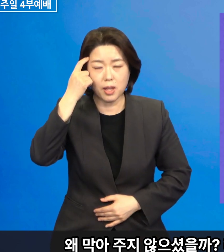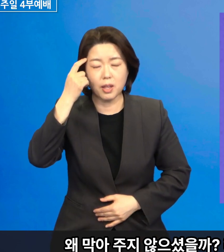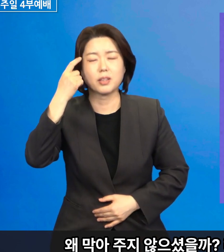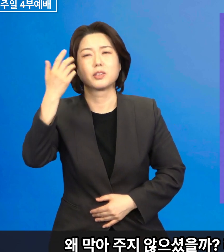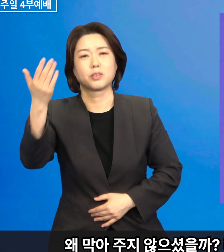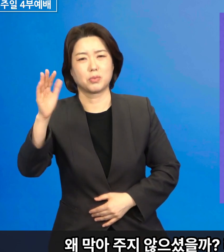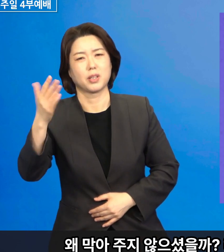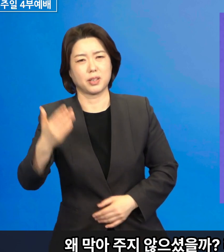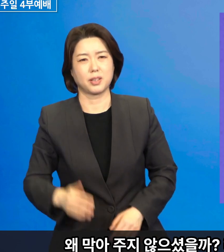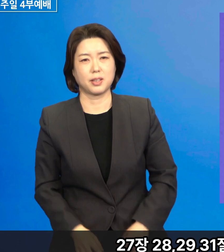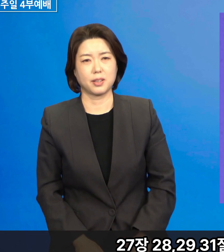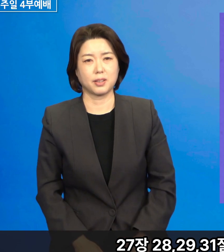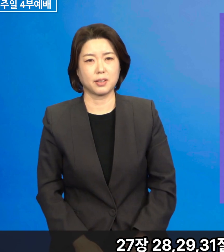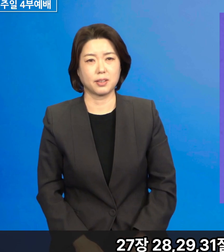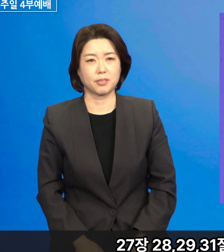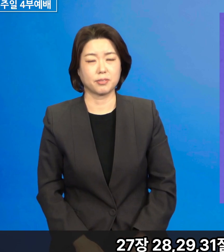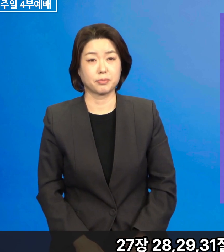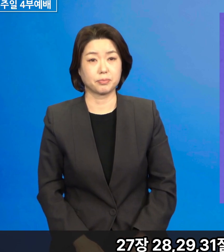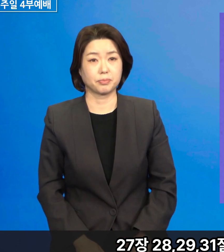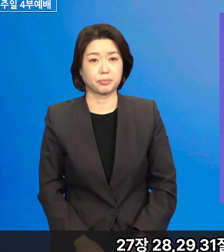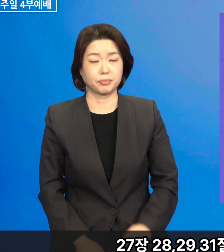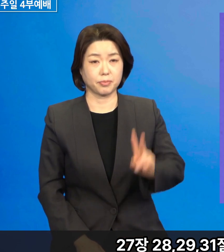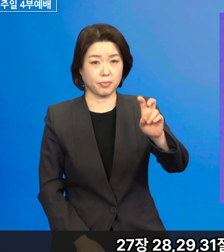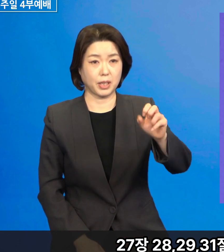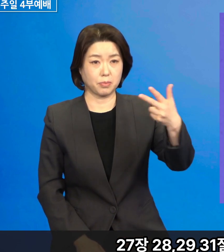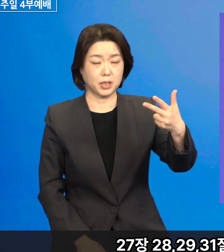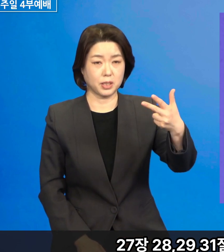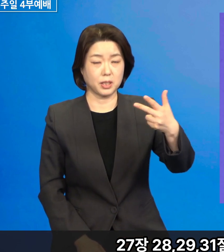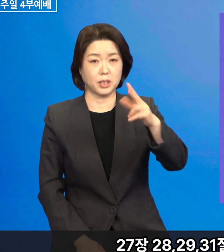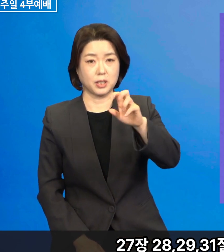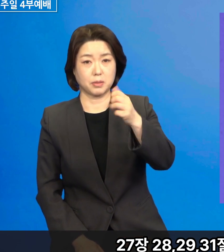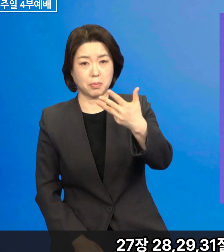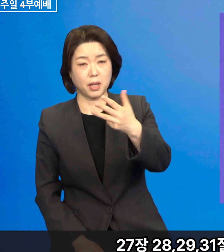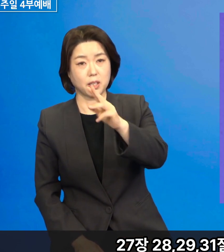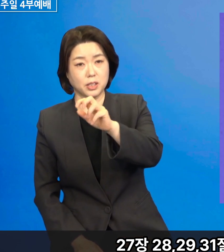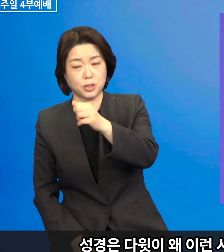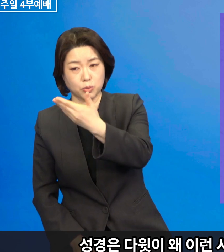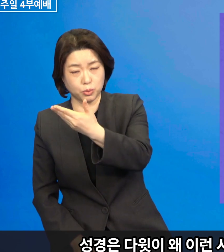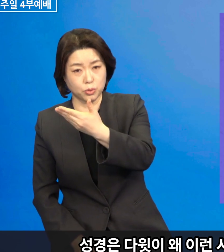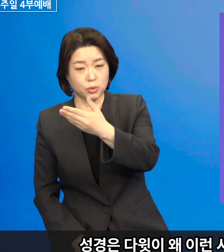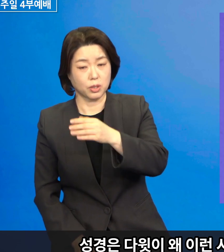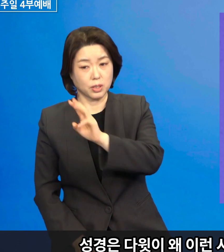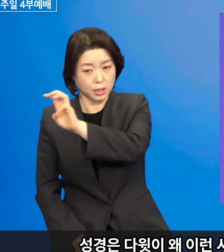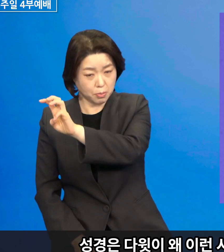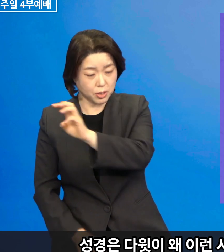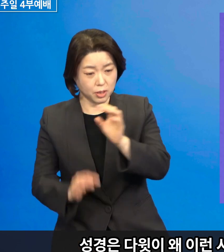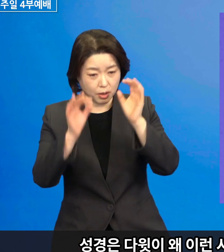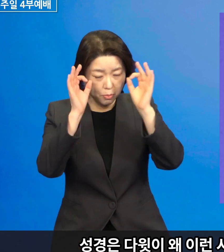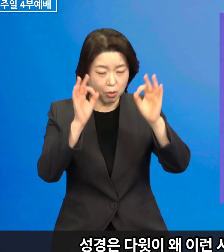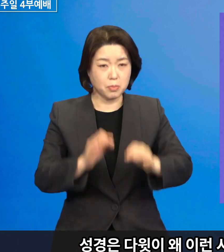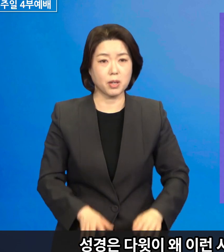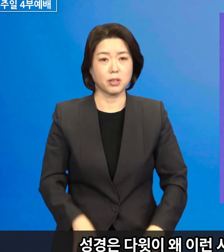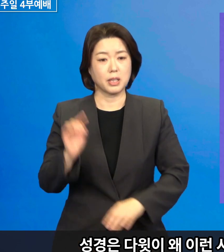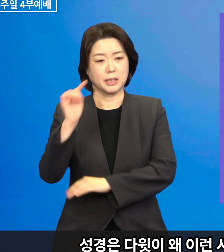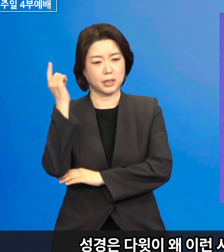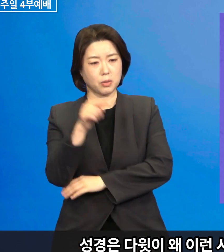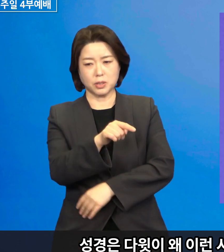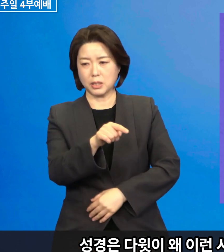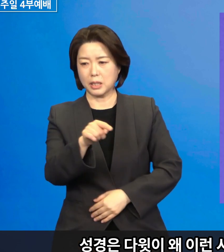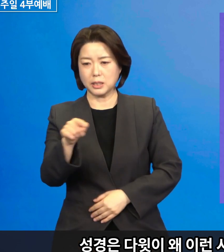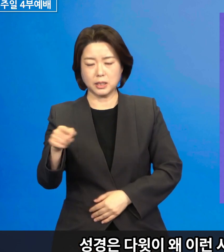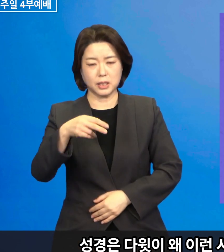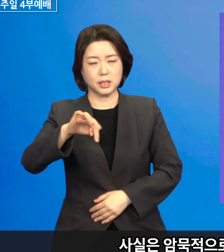겁니다. 자, 27장 28, 29, 30을 가만히 보게 되면 성경은 다윗이 왜 이런 시글락의